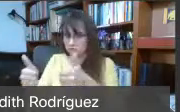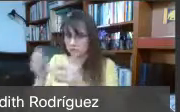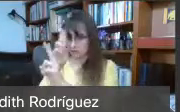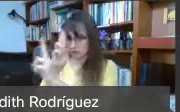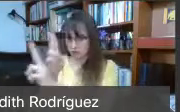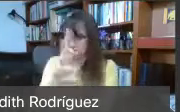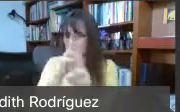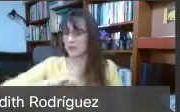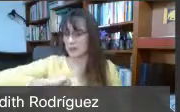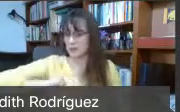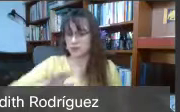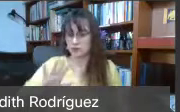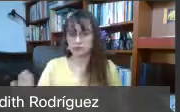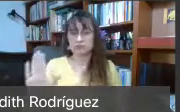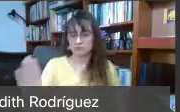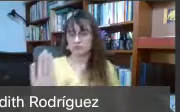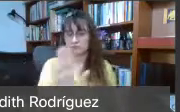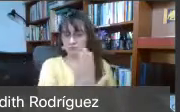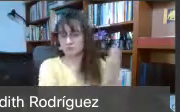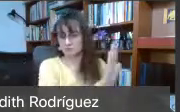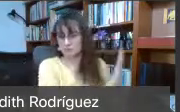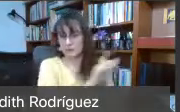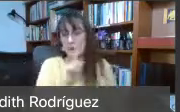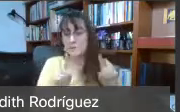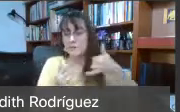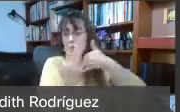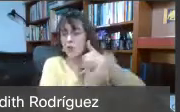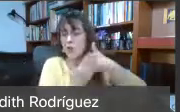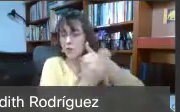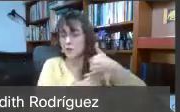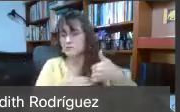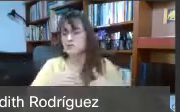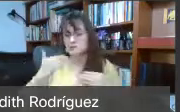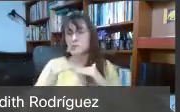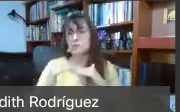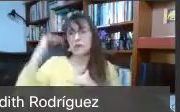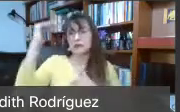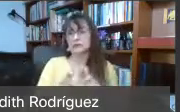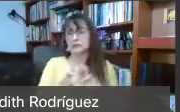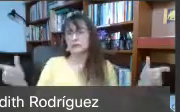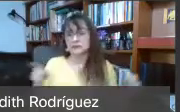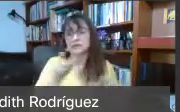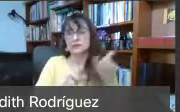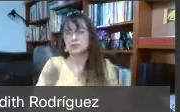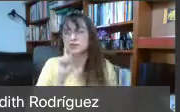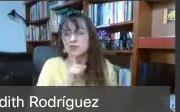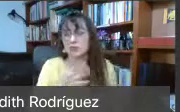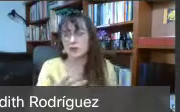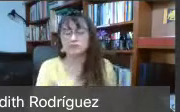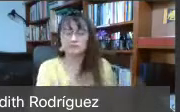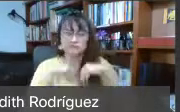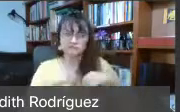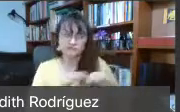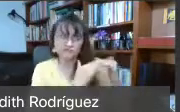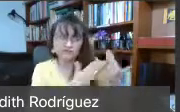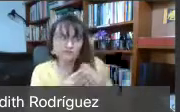De pronto hay algunos sordos que dentro de la comunidad digan, no, mi lengua es el español, y eso es algo muy respetable,